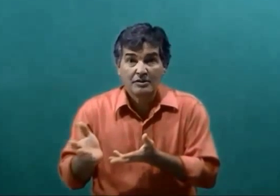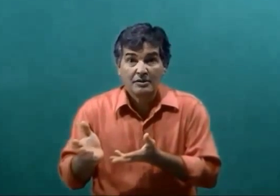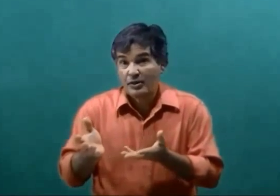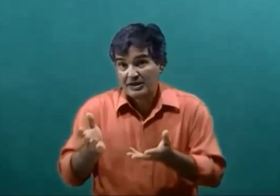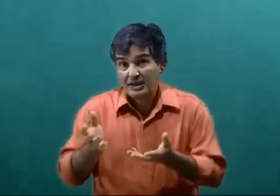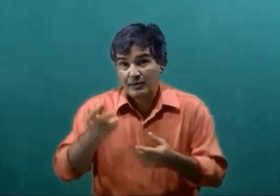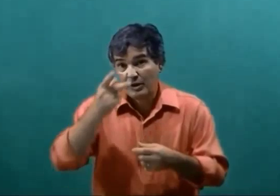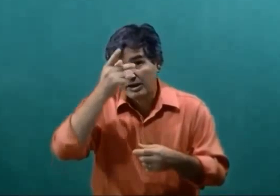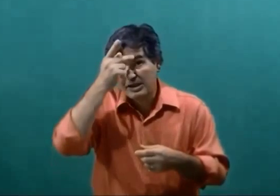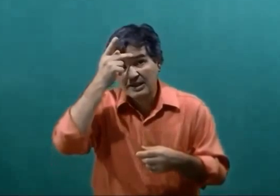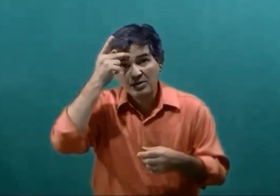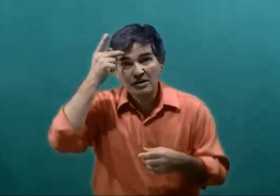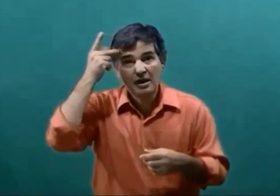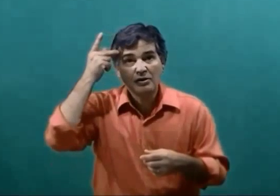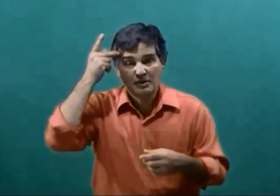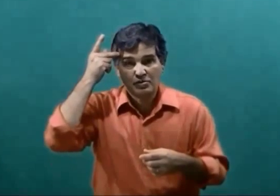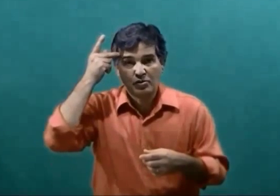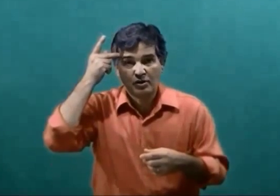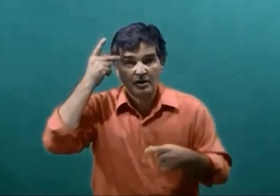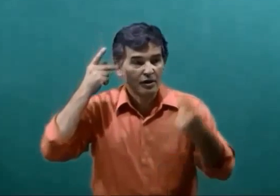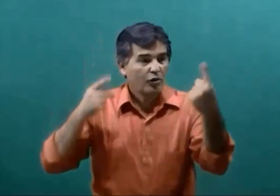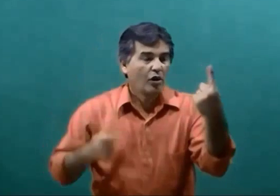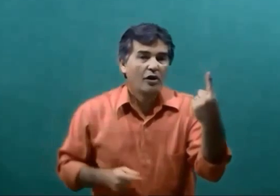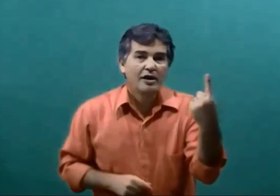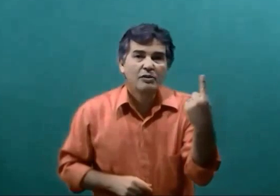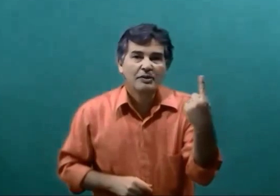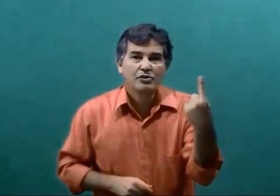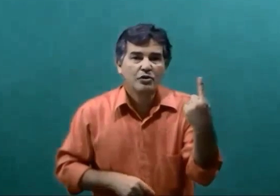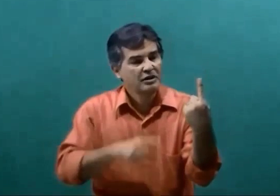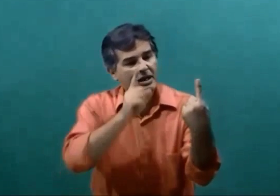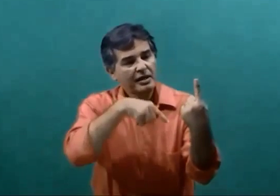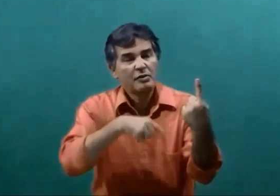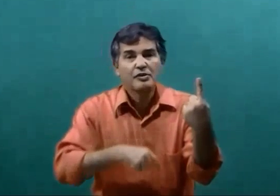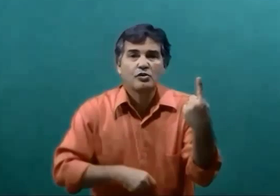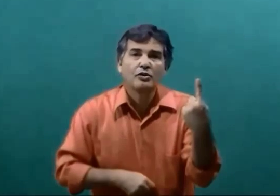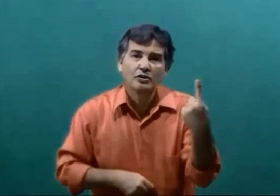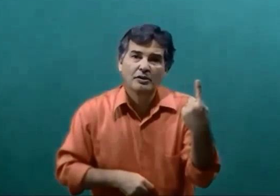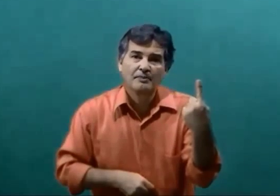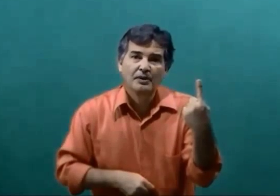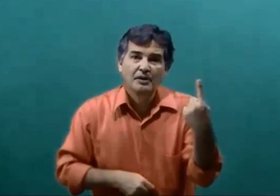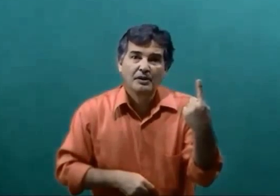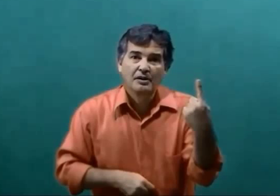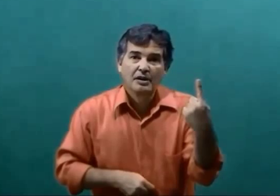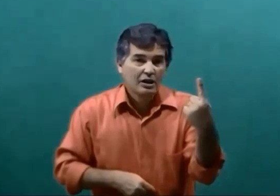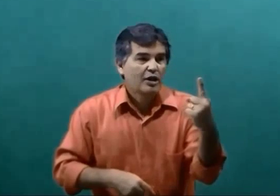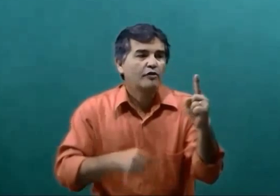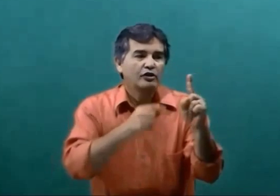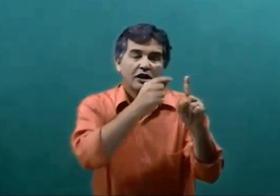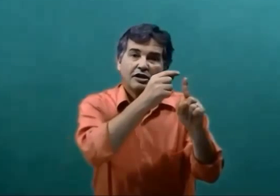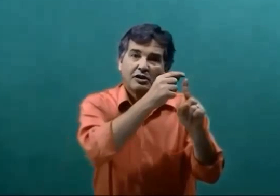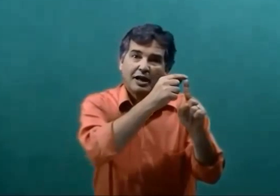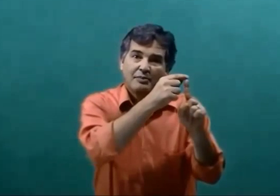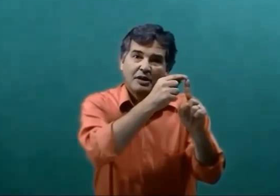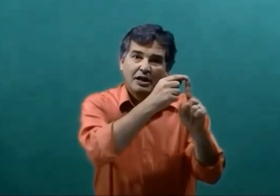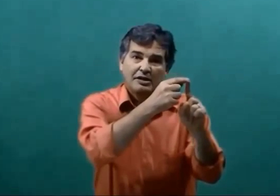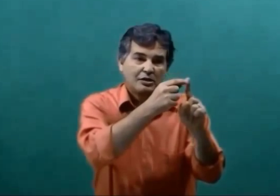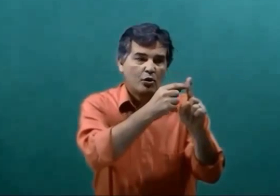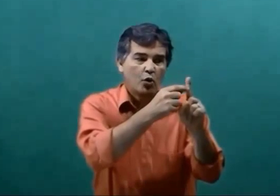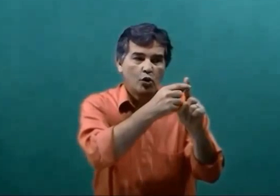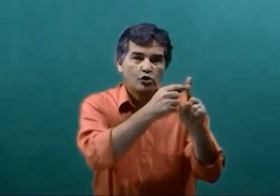Por exemplo, se aqui é o sinal de pessoa, eu coloco aqui uma pessoa, está aqui uma pessoa toda. E aí eu vou ter então a cabeça, o rosto,